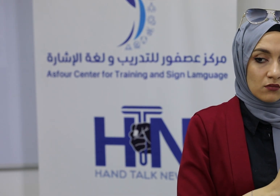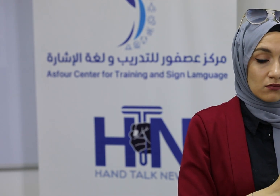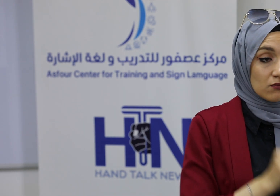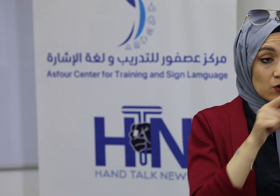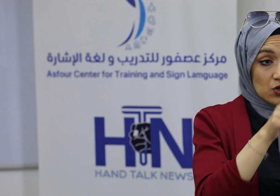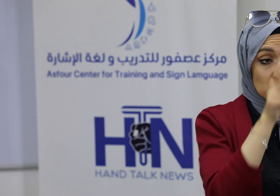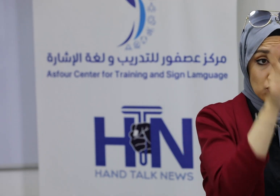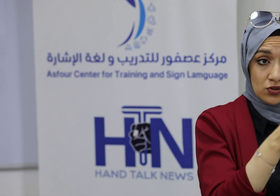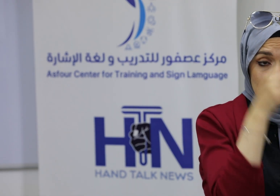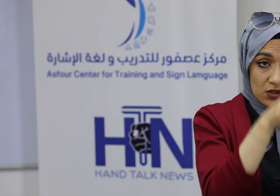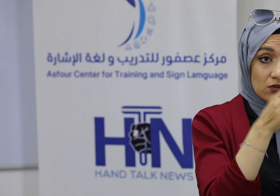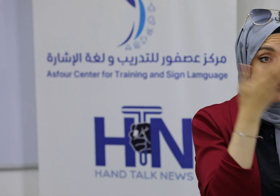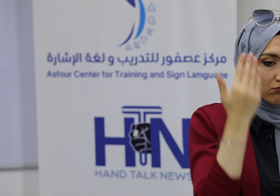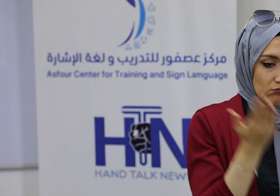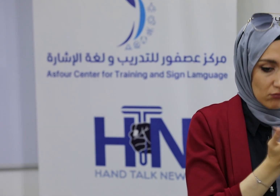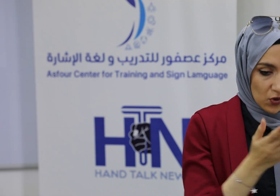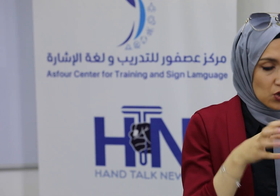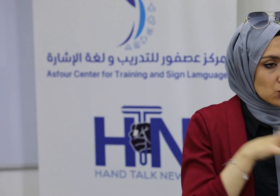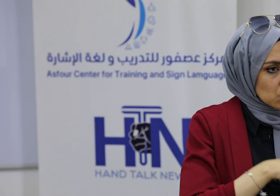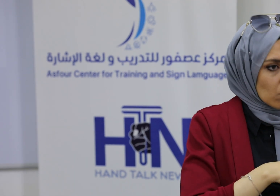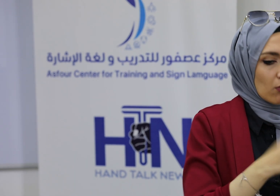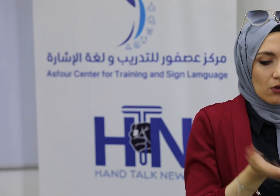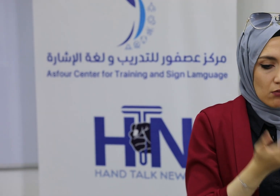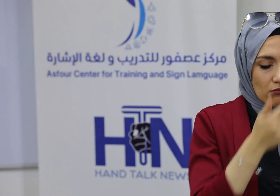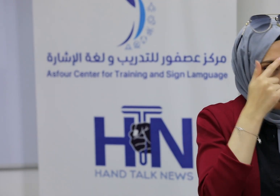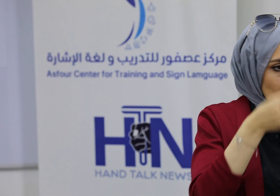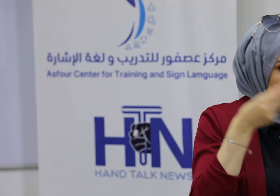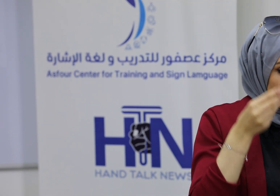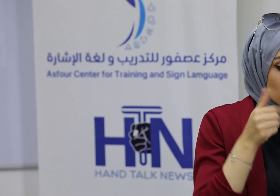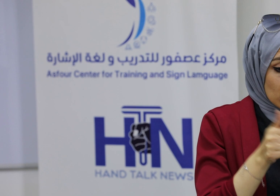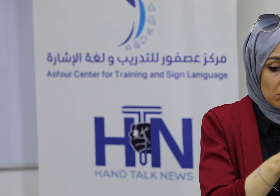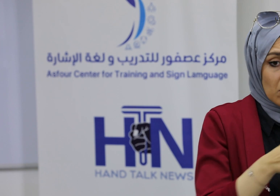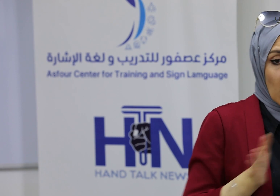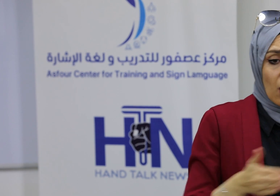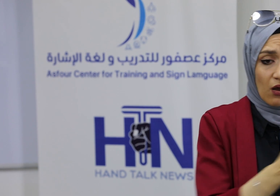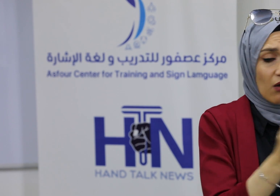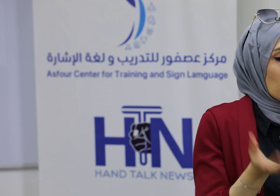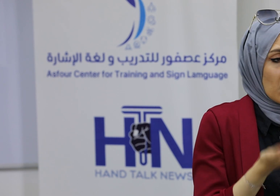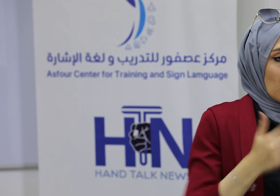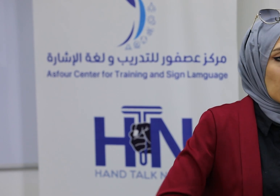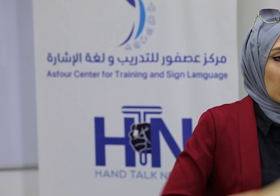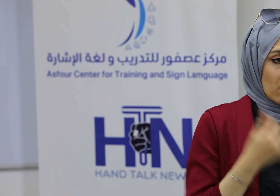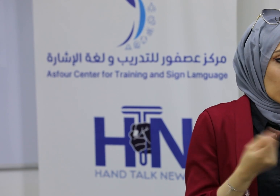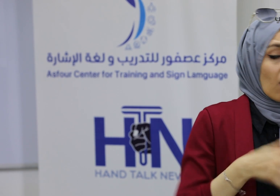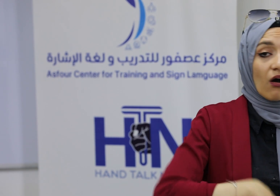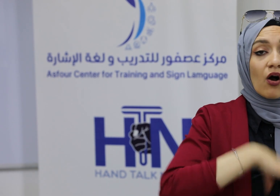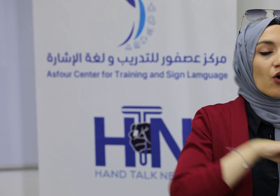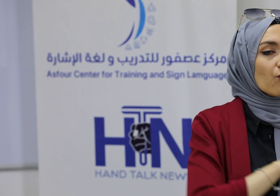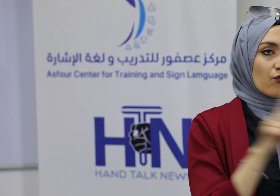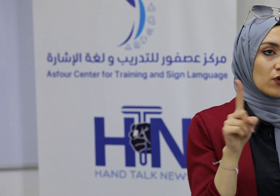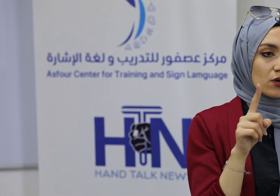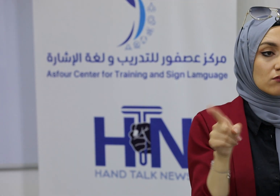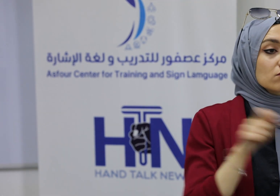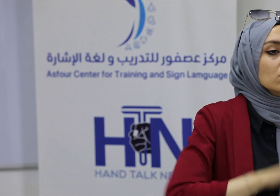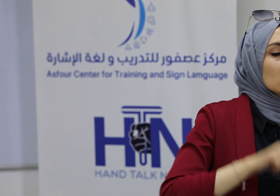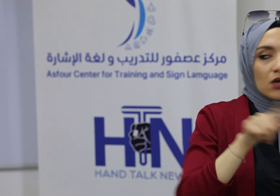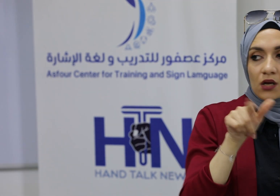أنت متعلم وبتقدر أنك أنت تقوم حياتك بطريقة صحيحة ما تخاف أبدا. تعملت أنا الدورة